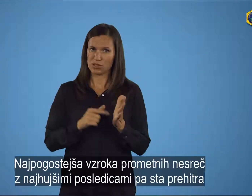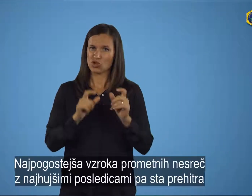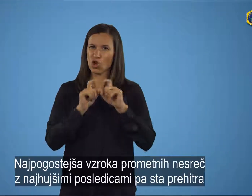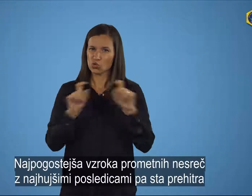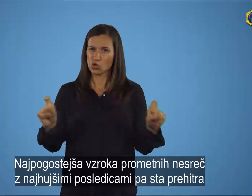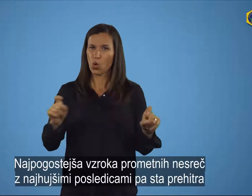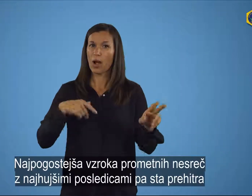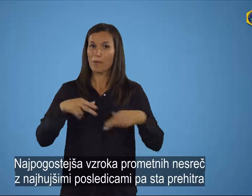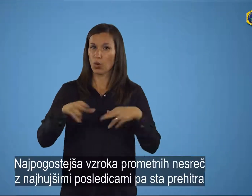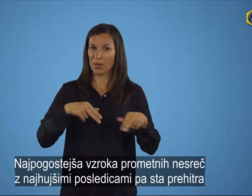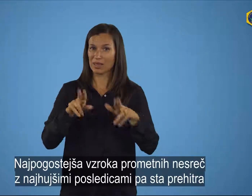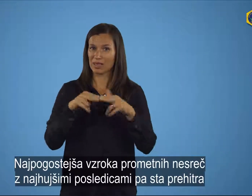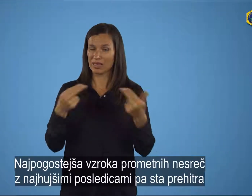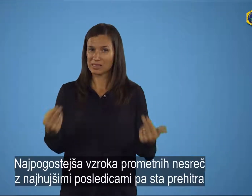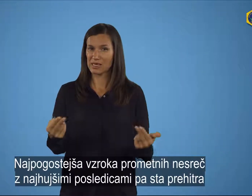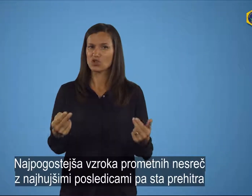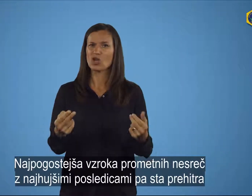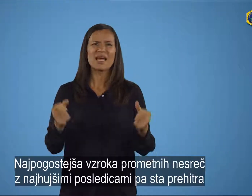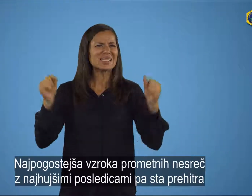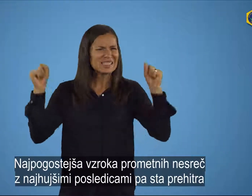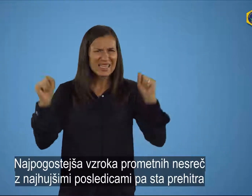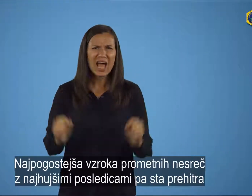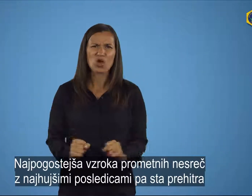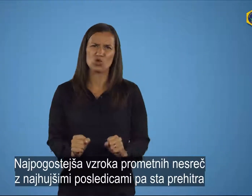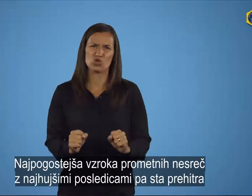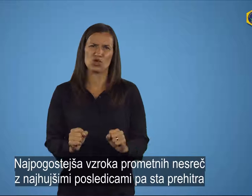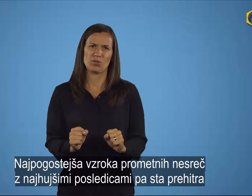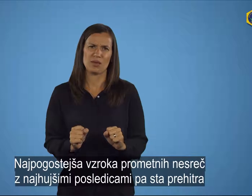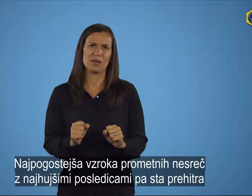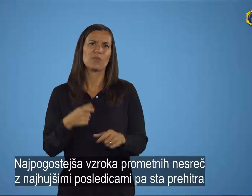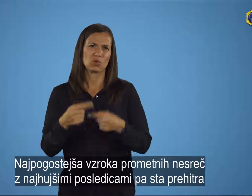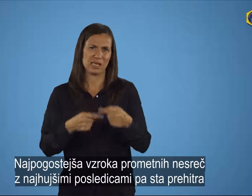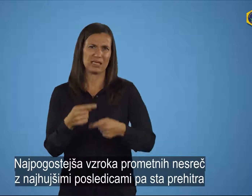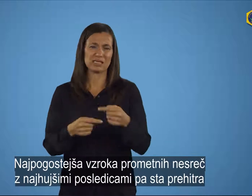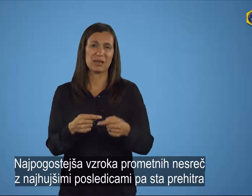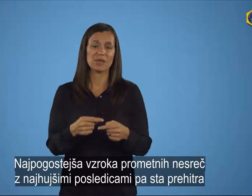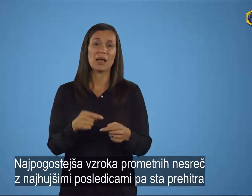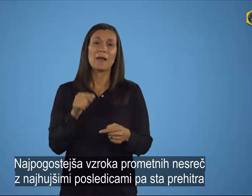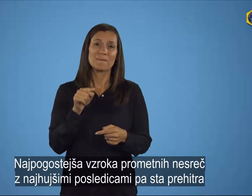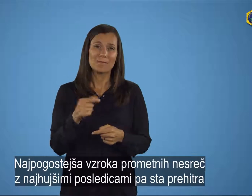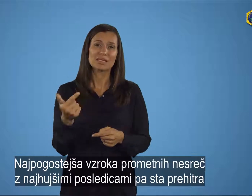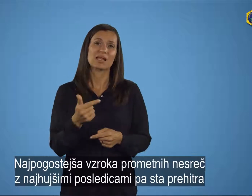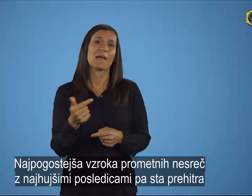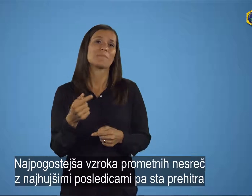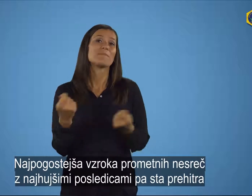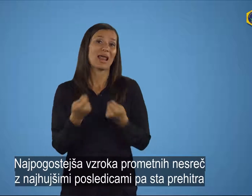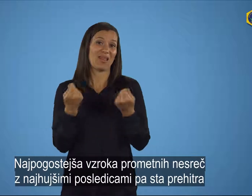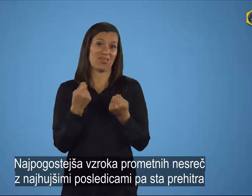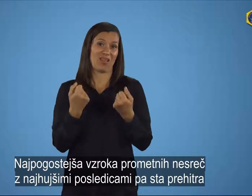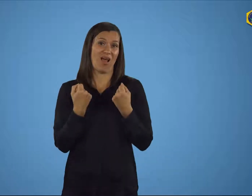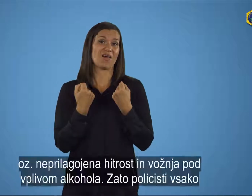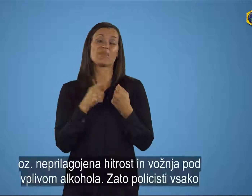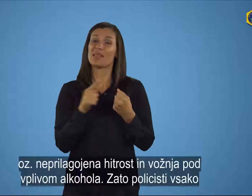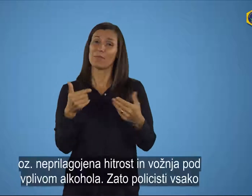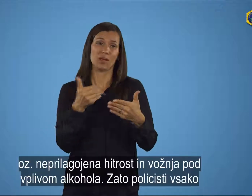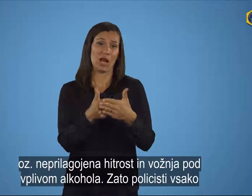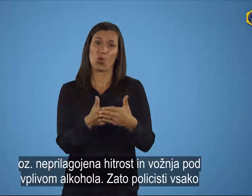Najpogostejša vzroka prometnih nesreč z najhujšimi posledicami pa sta prehitra oziroma neprilagojena hitrost in vožnja